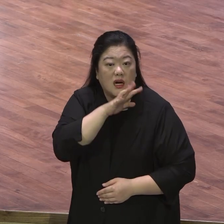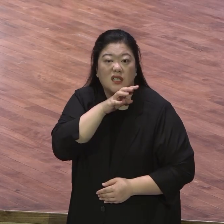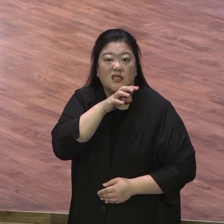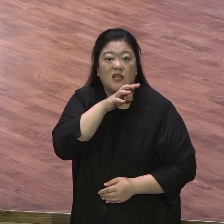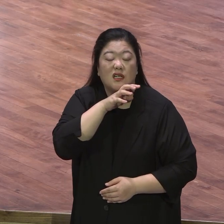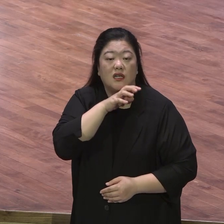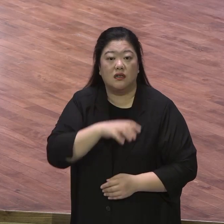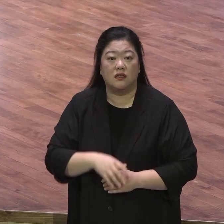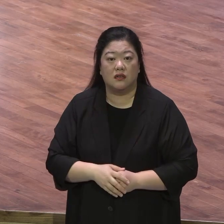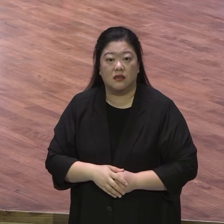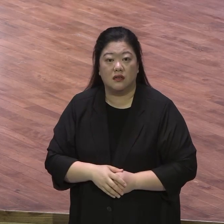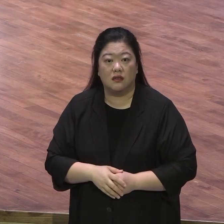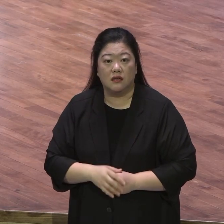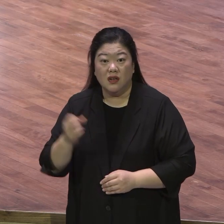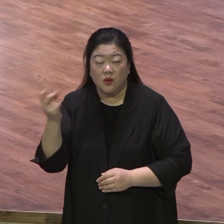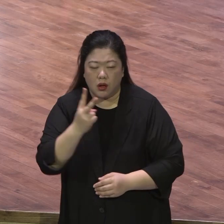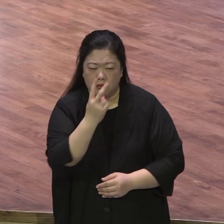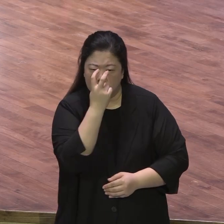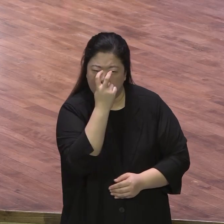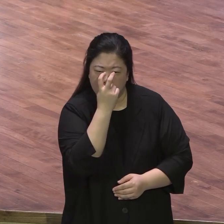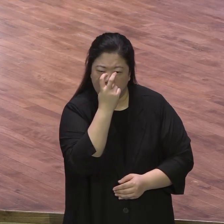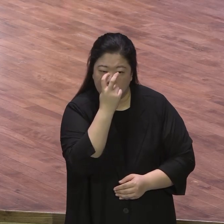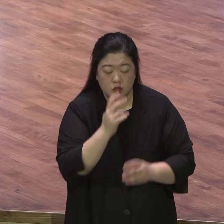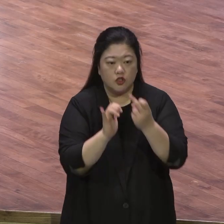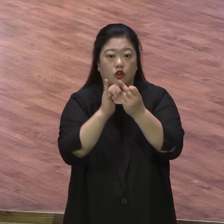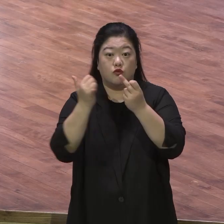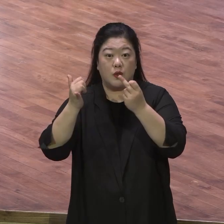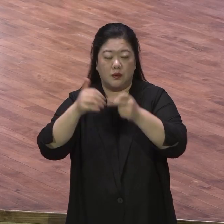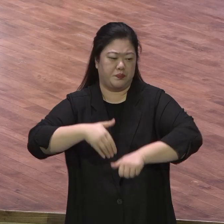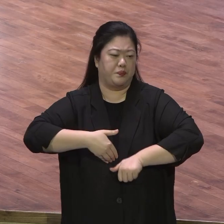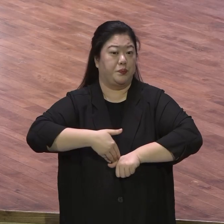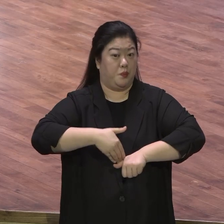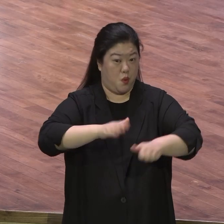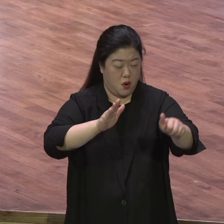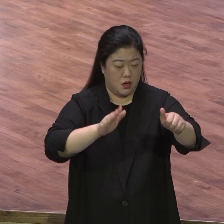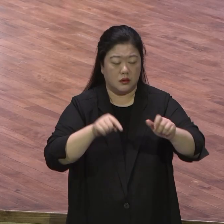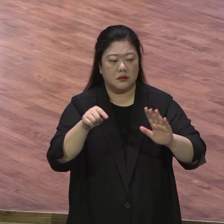다 다녀와서 완전히 불신앙 분위기를 확 따바뀌해.